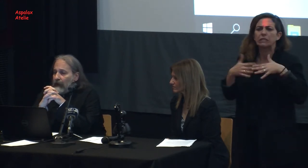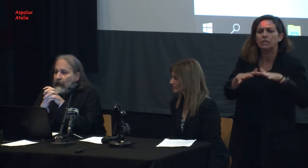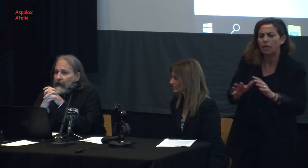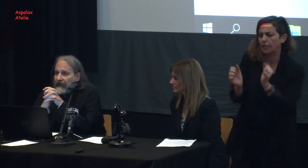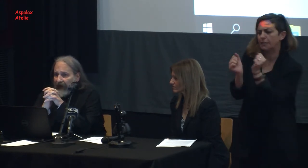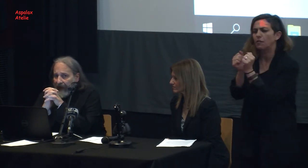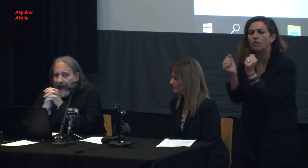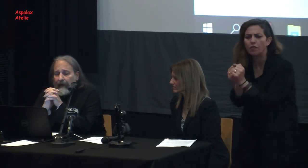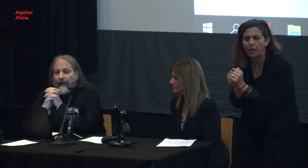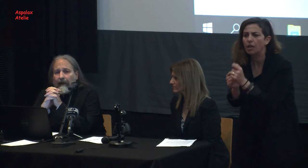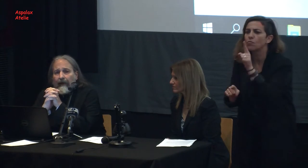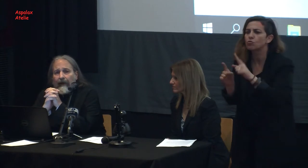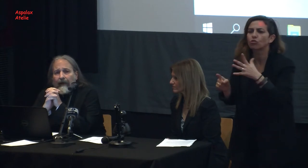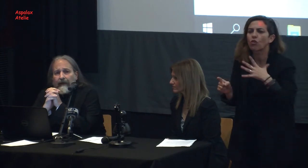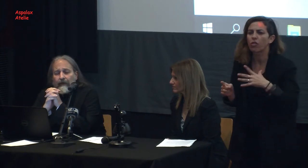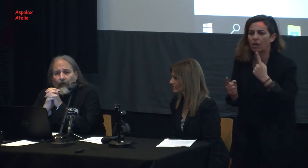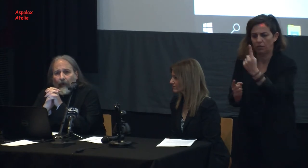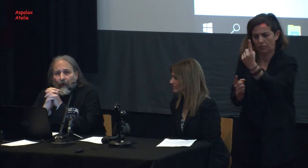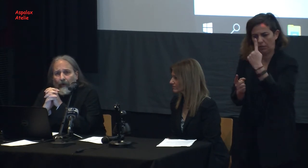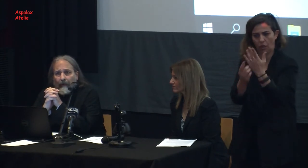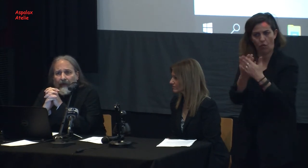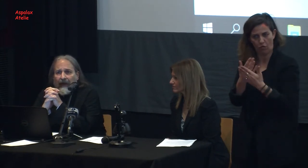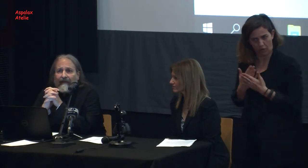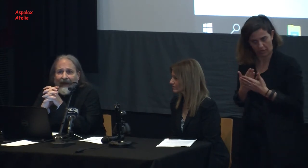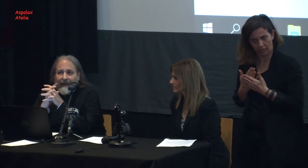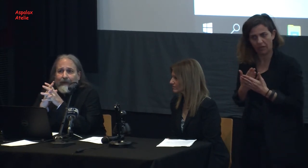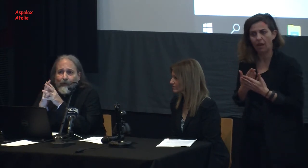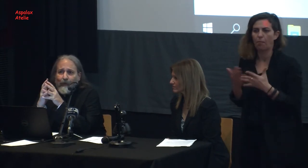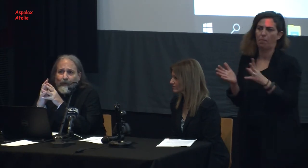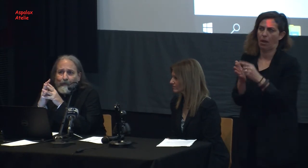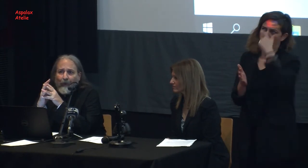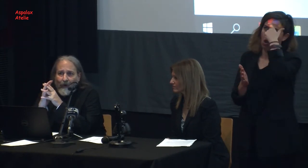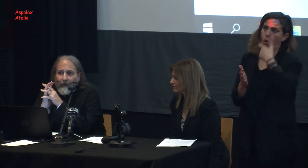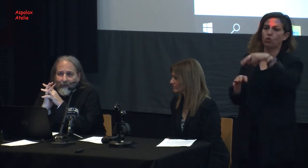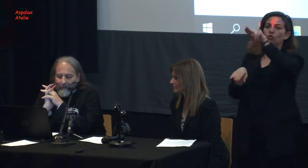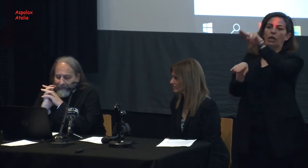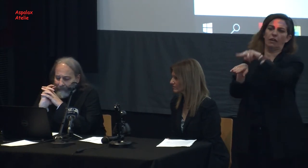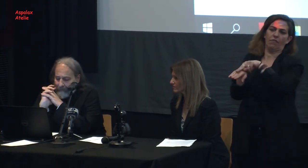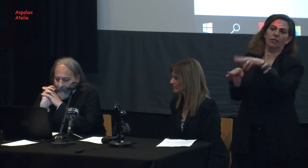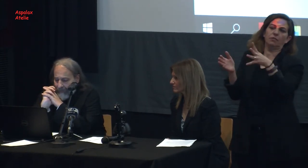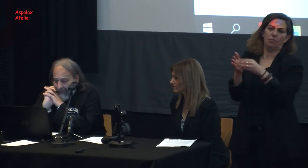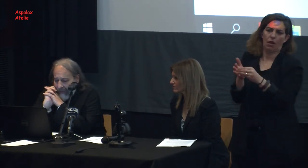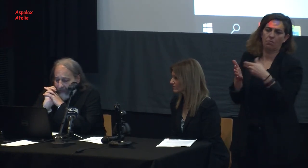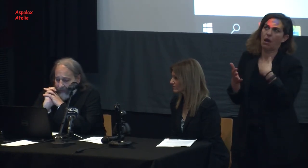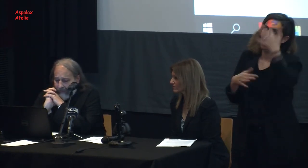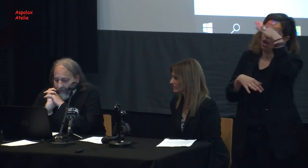είτε απλώς ως φίλοι, στο κρεβάτι του πόνου.